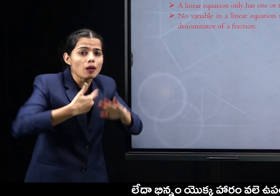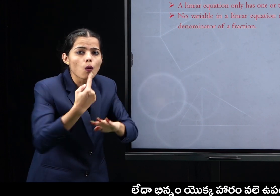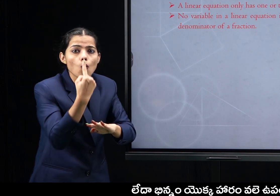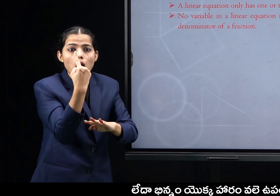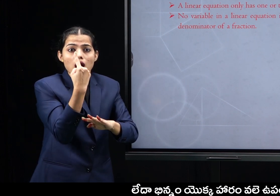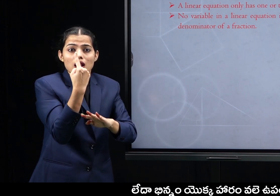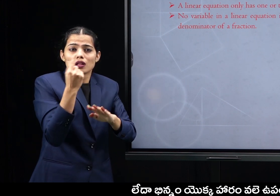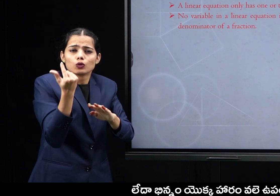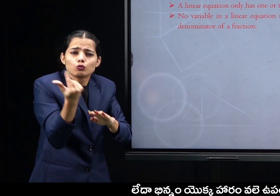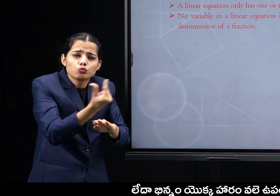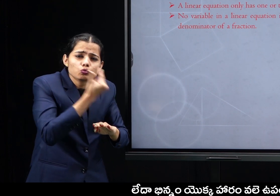ఉపయోగించబడదు.